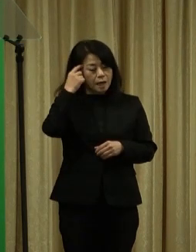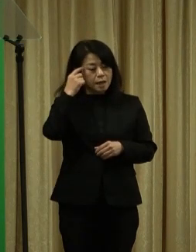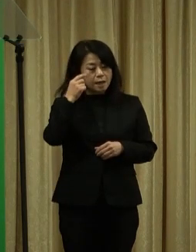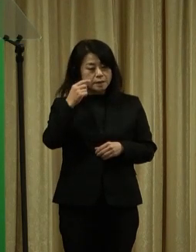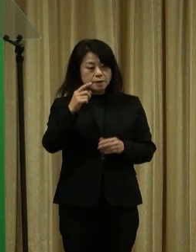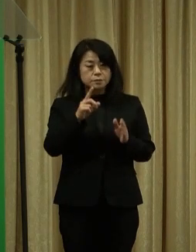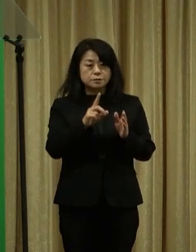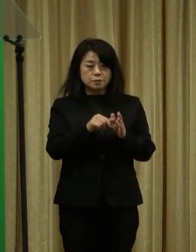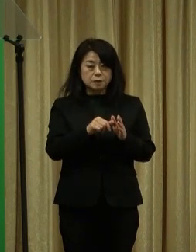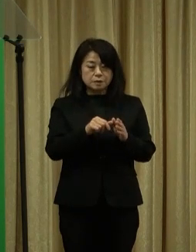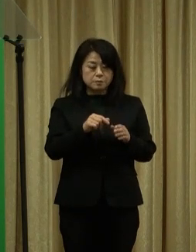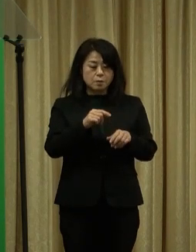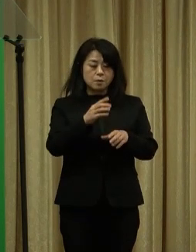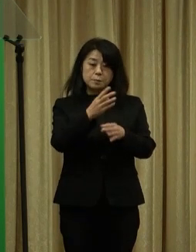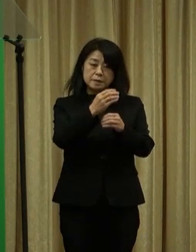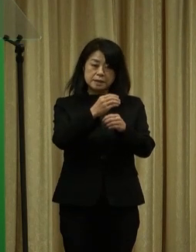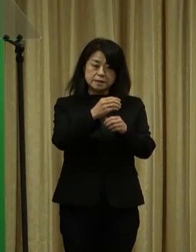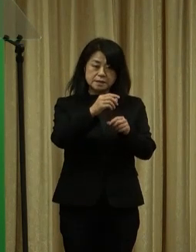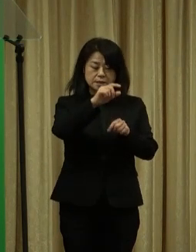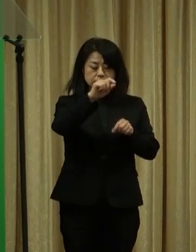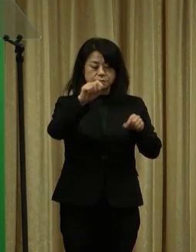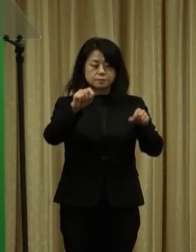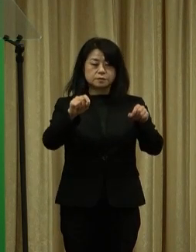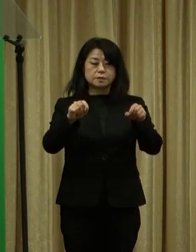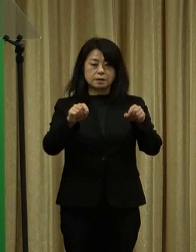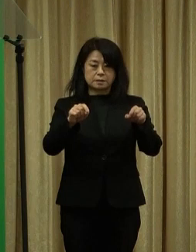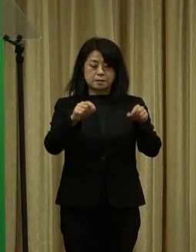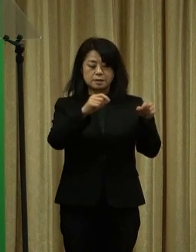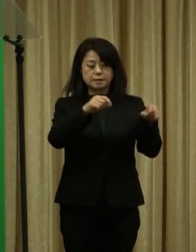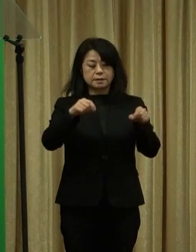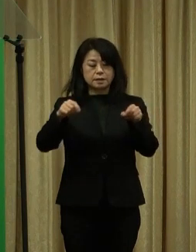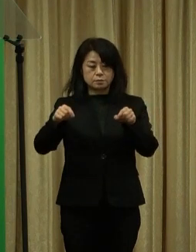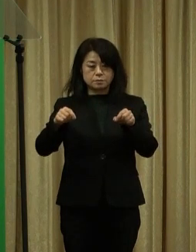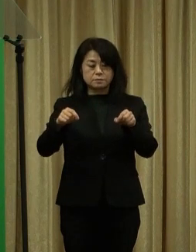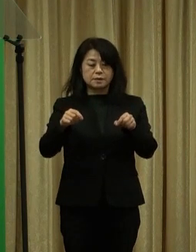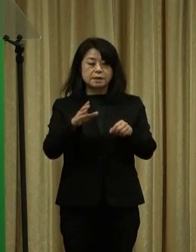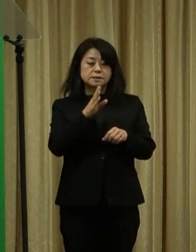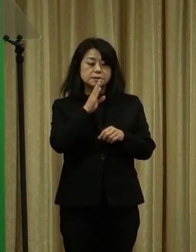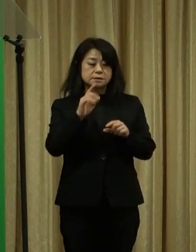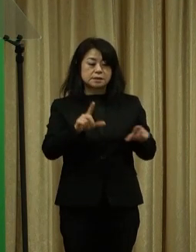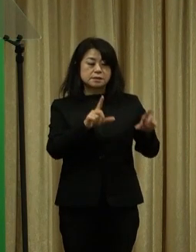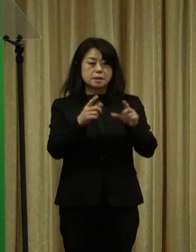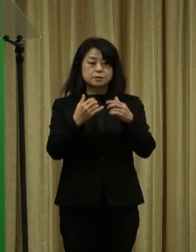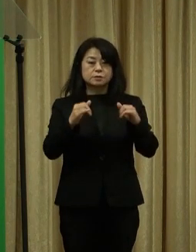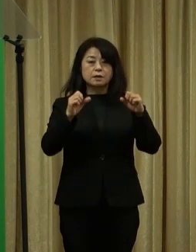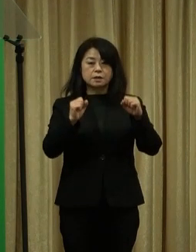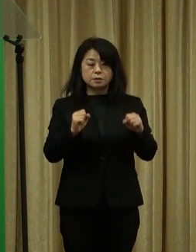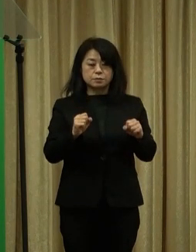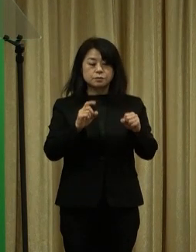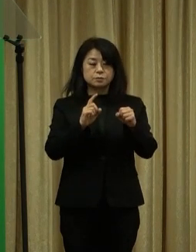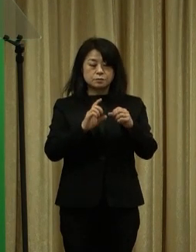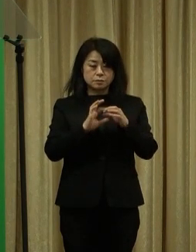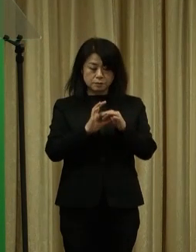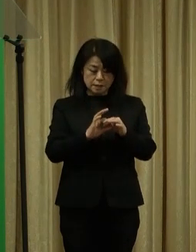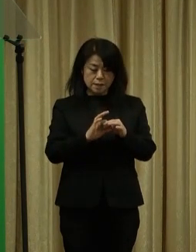まして、実際にお困りの皆さんが来られるということ、少しでも今お役に立とうということでです